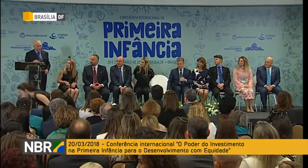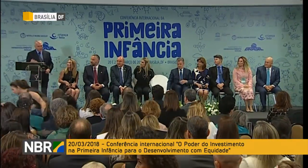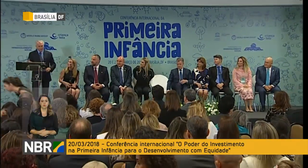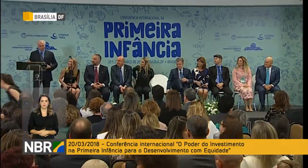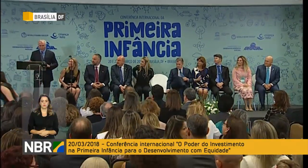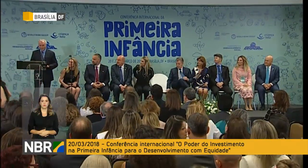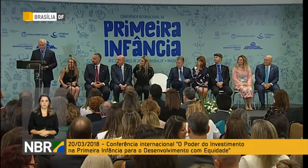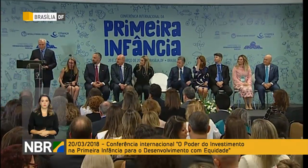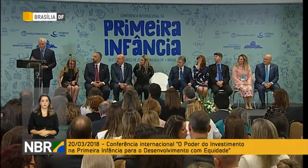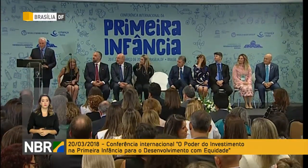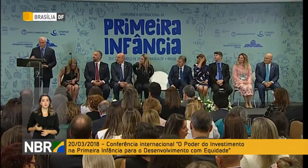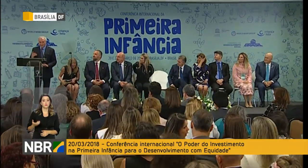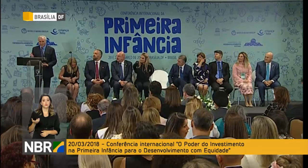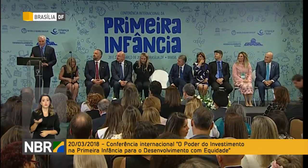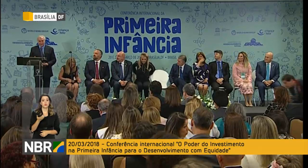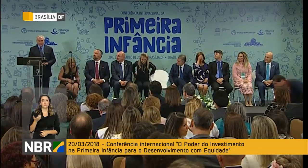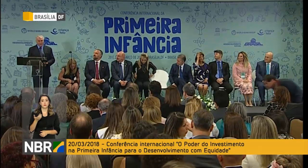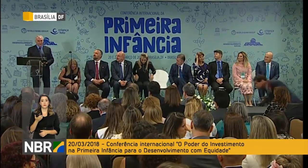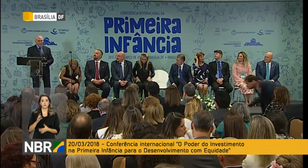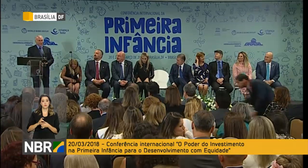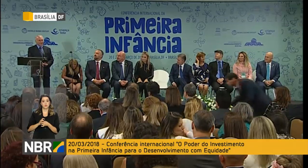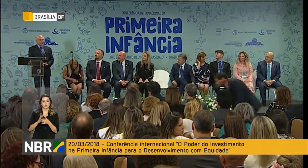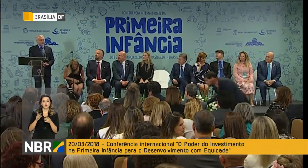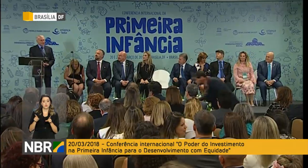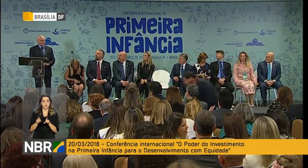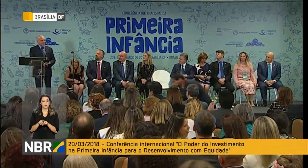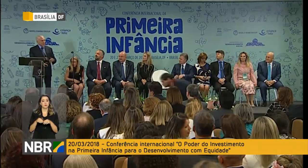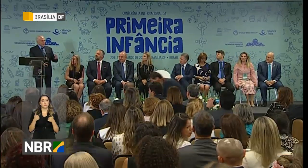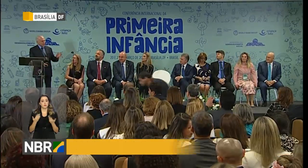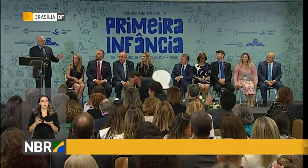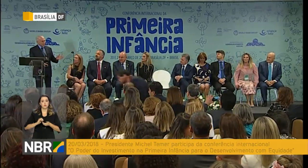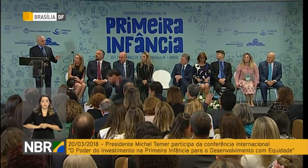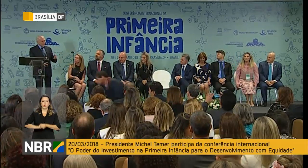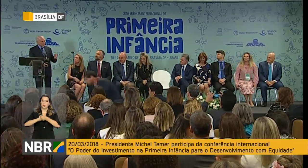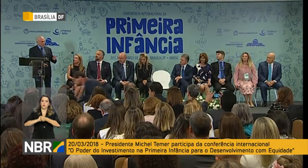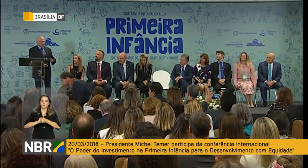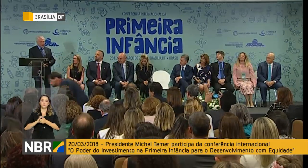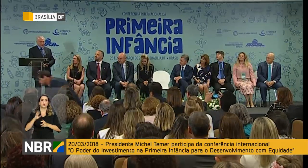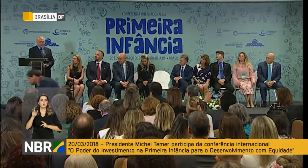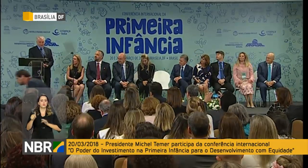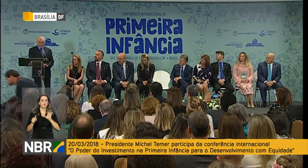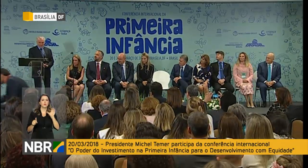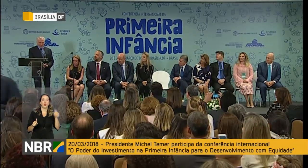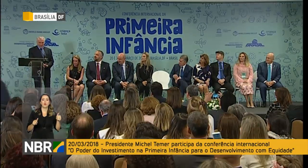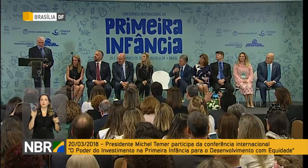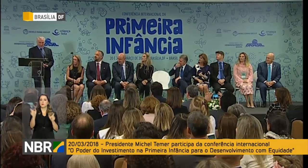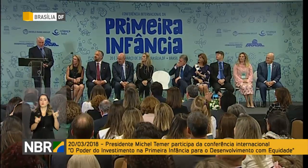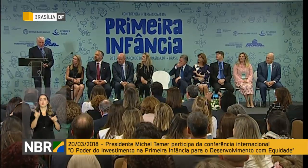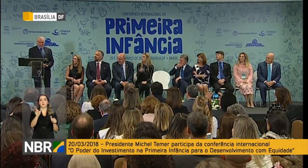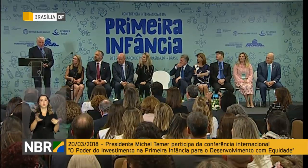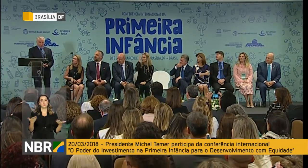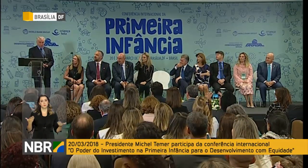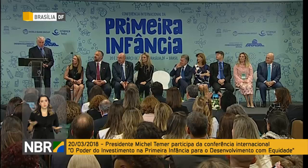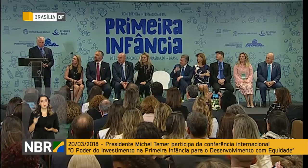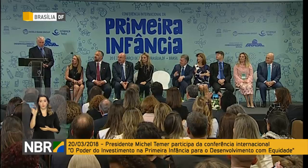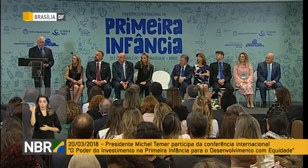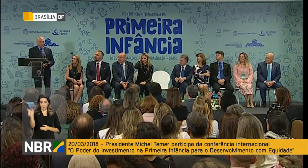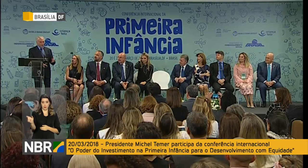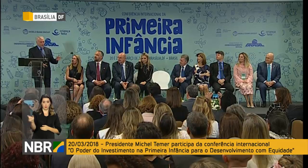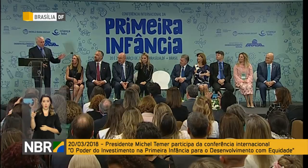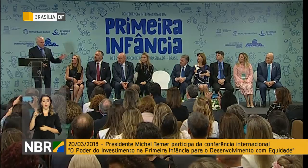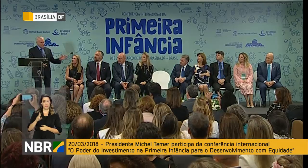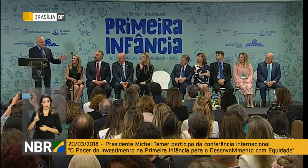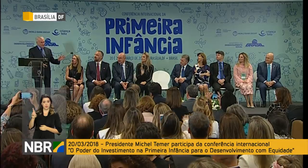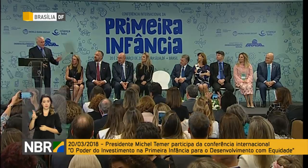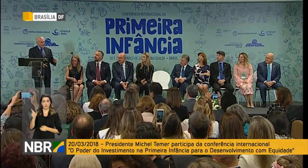Olha, eu quero tomar a liberdade de saudar a todos e a todas na pessoa do